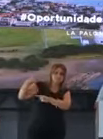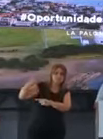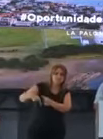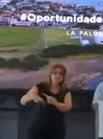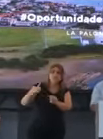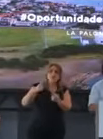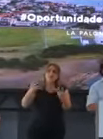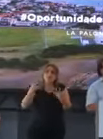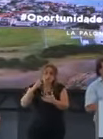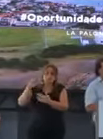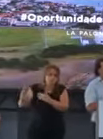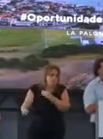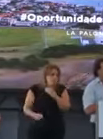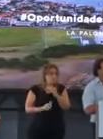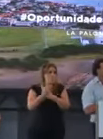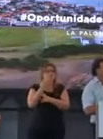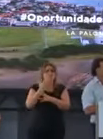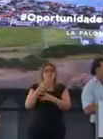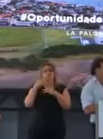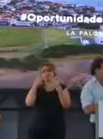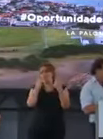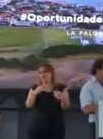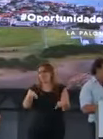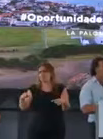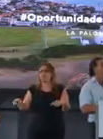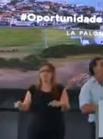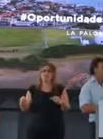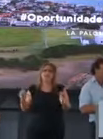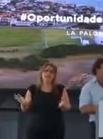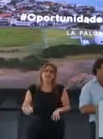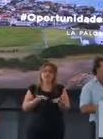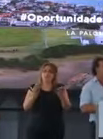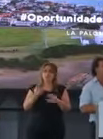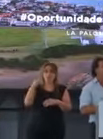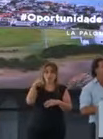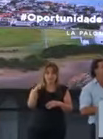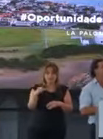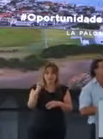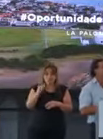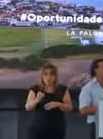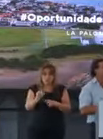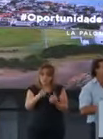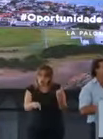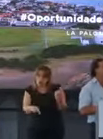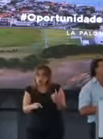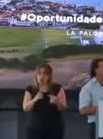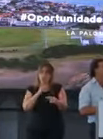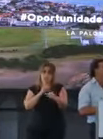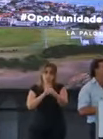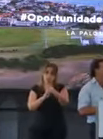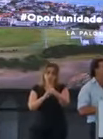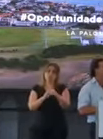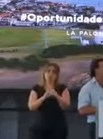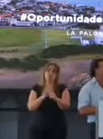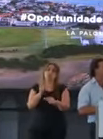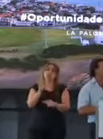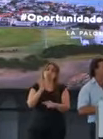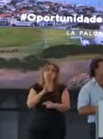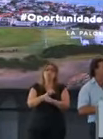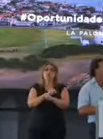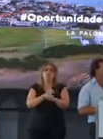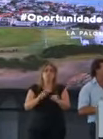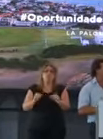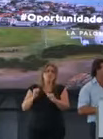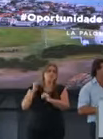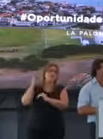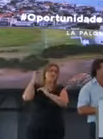La modernidad, con la cantidad de estímulo negativo, pero también positivo, que recibimos a diario, nos permite evolucionar y